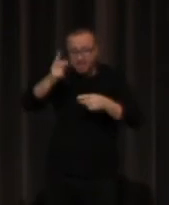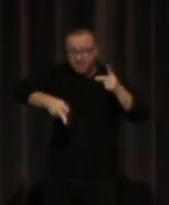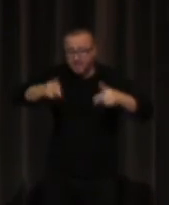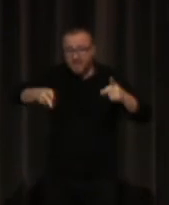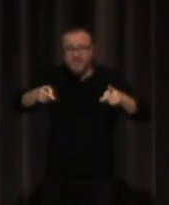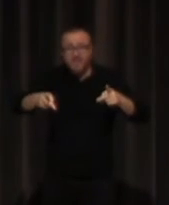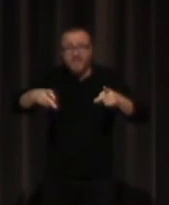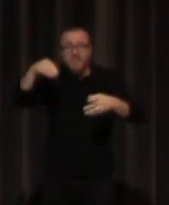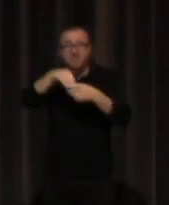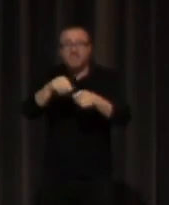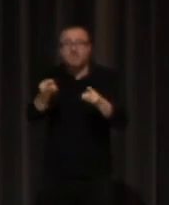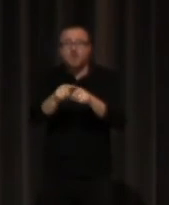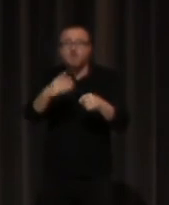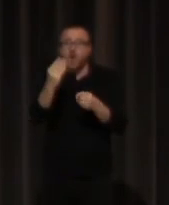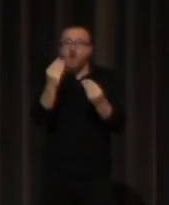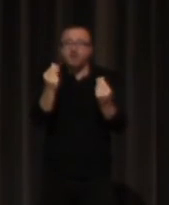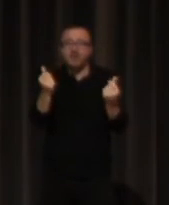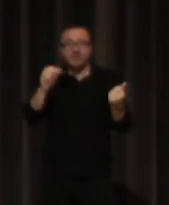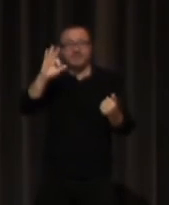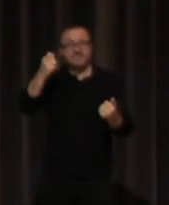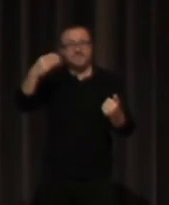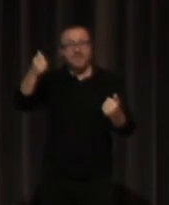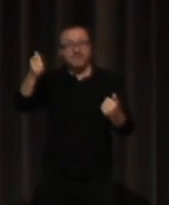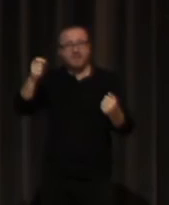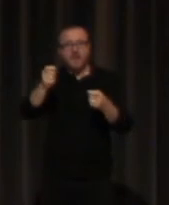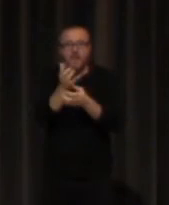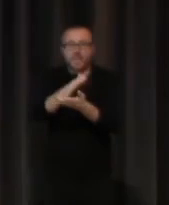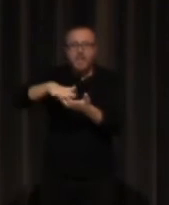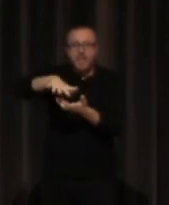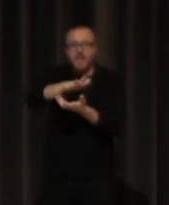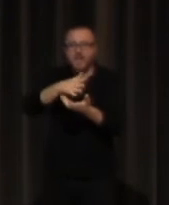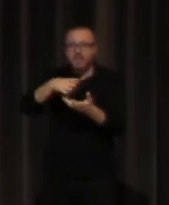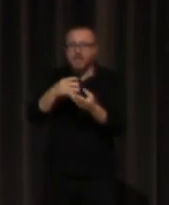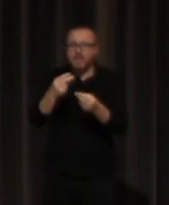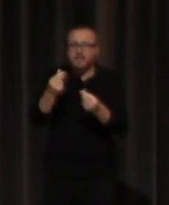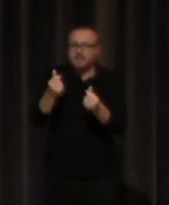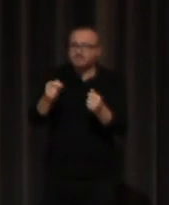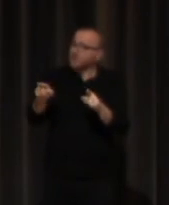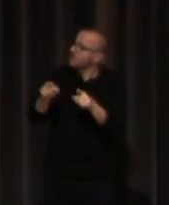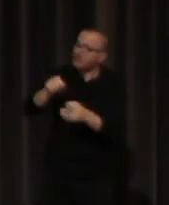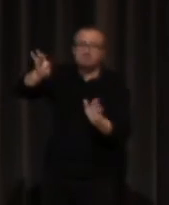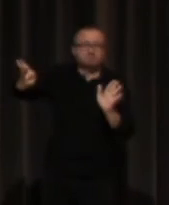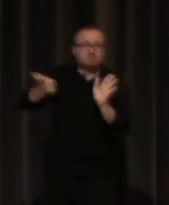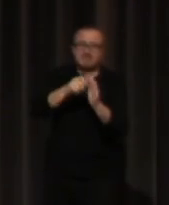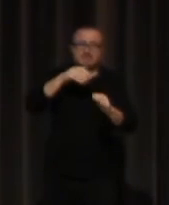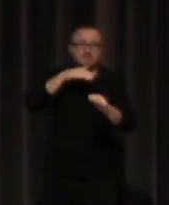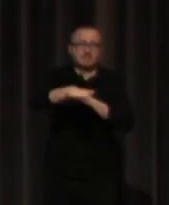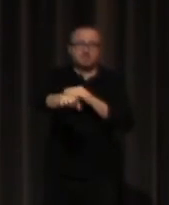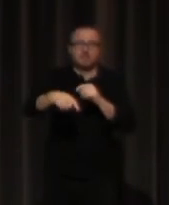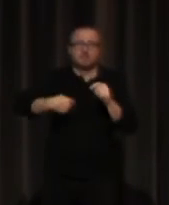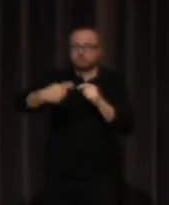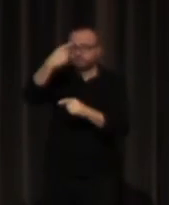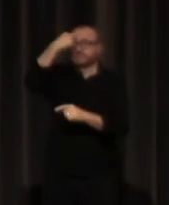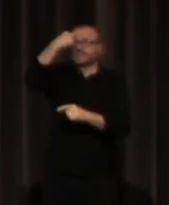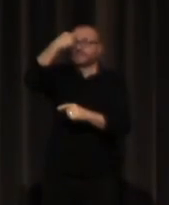de saba líquida i densa, ja no podia esborrar-ho. És a dir, ja és una escena, ja és una imatge que es